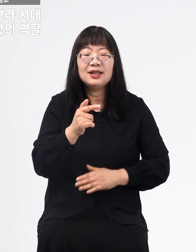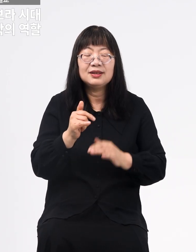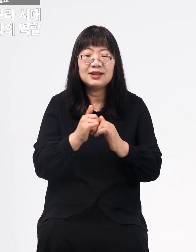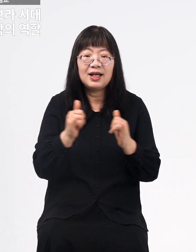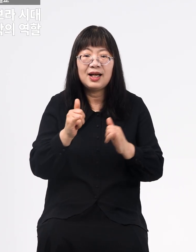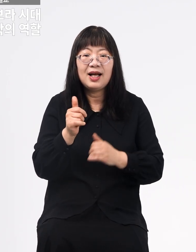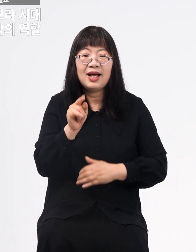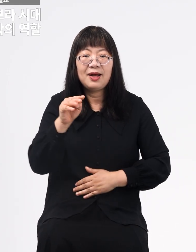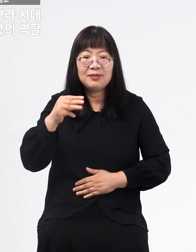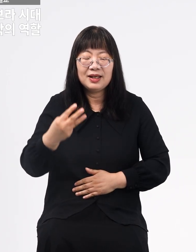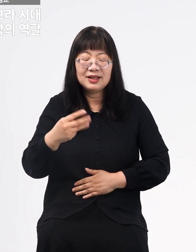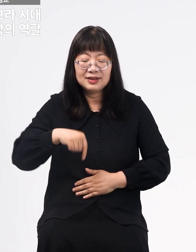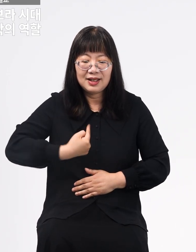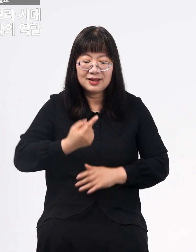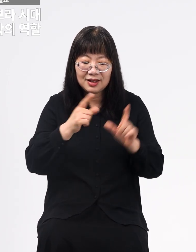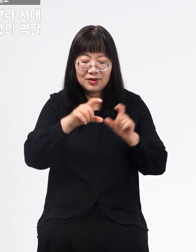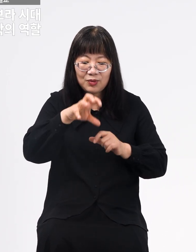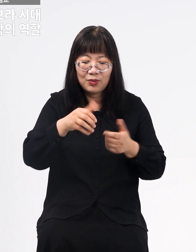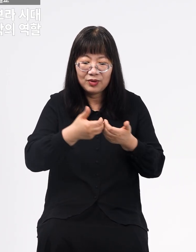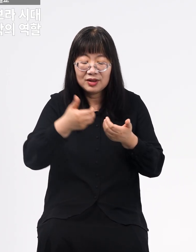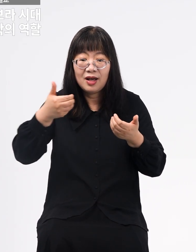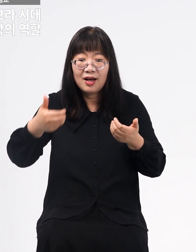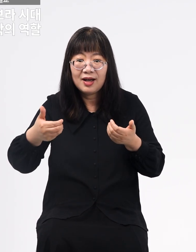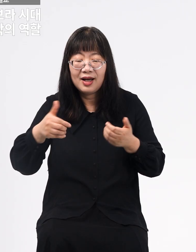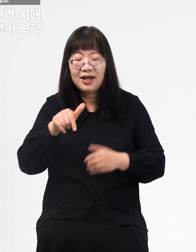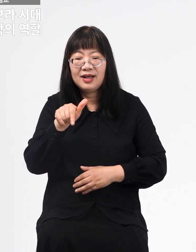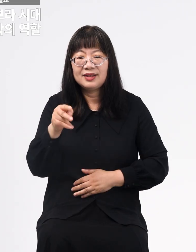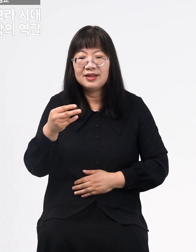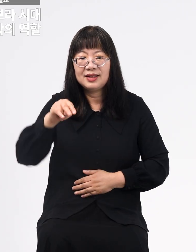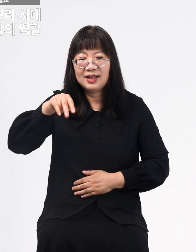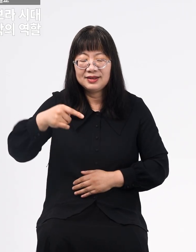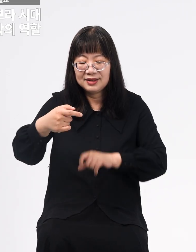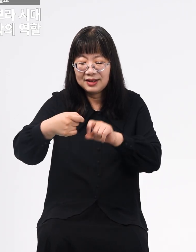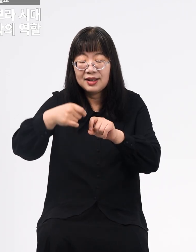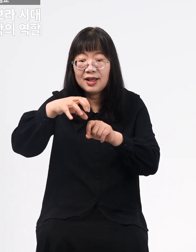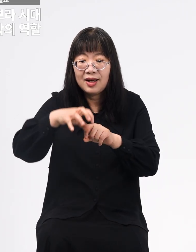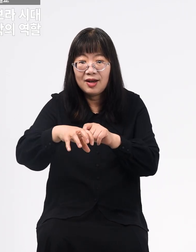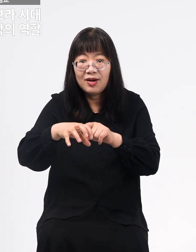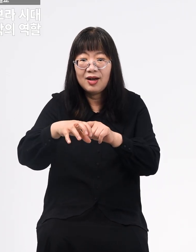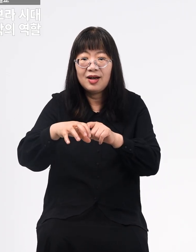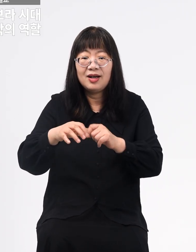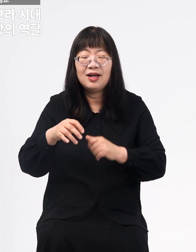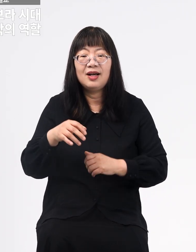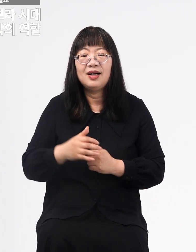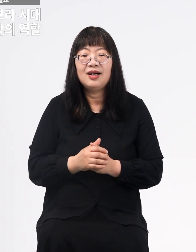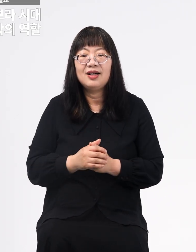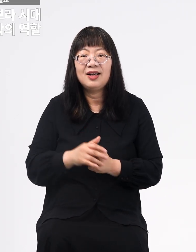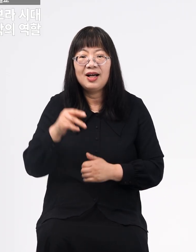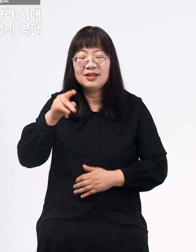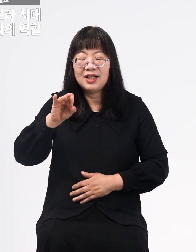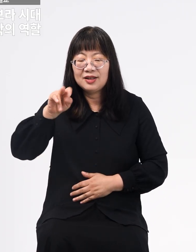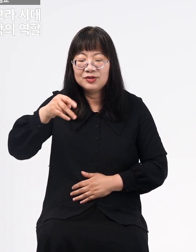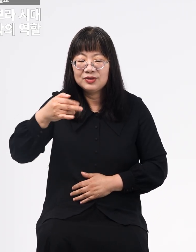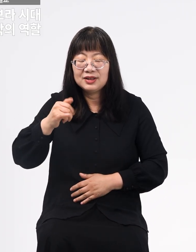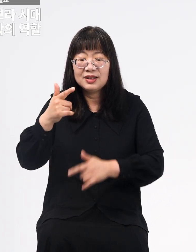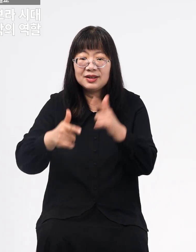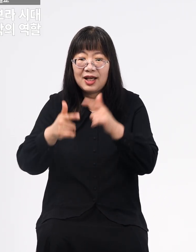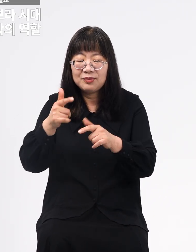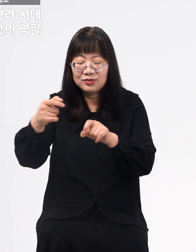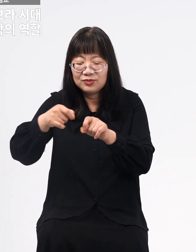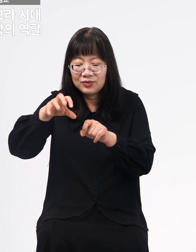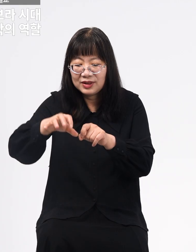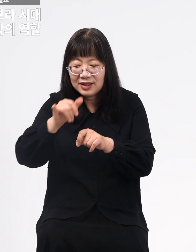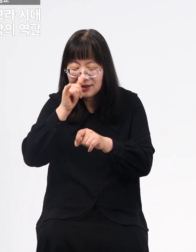자기 살던 곳에 떠나요. 떠나서 게데스에 가까운 사안님 상수리 나무 곁에